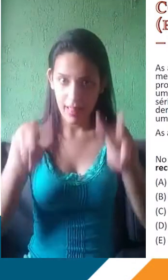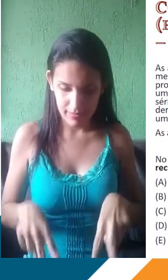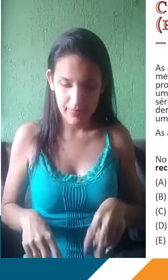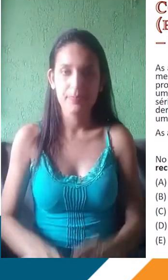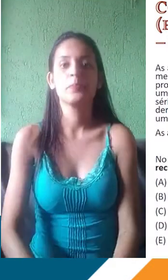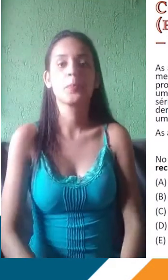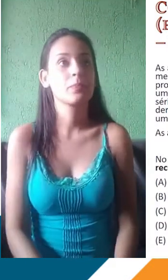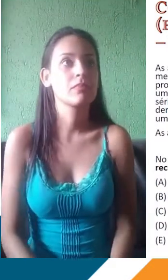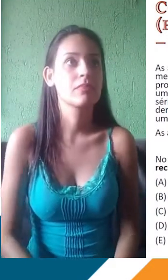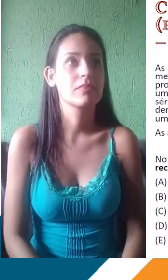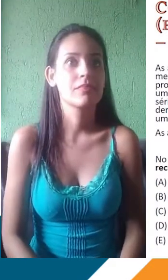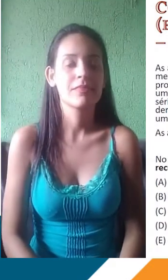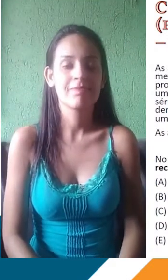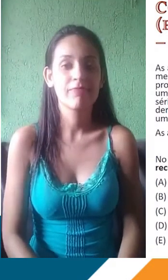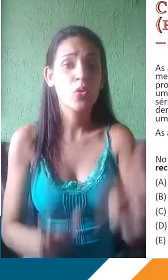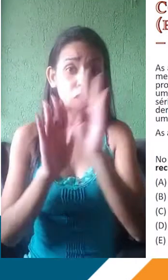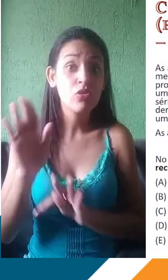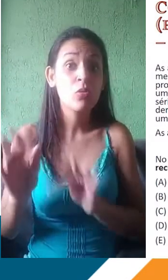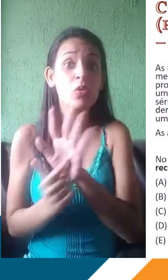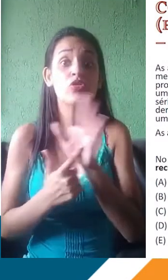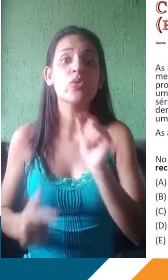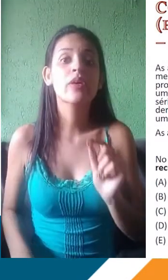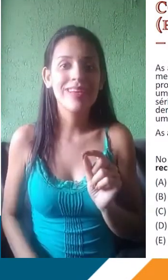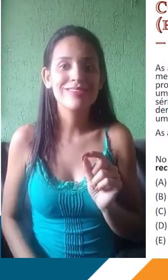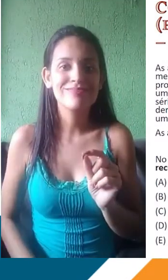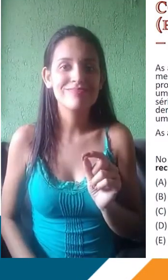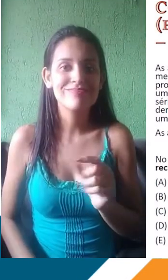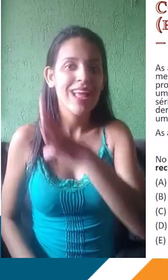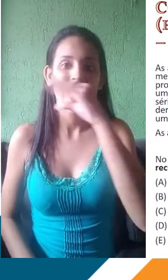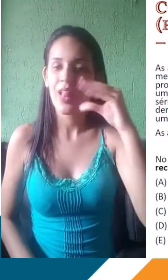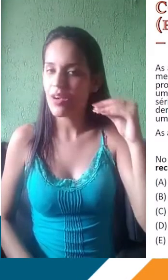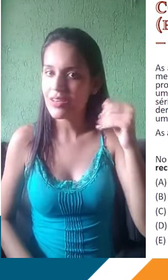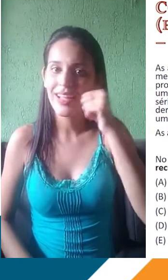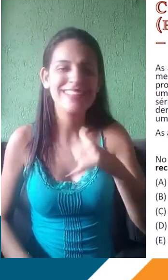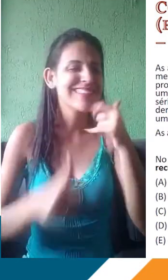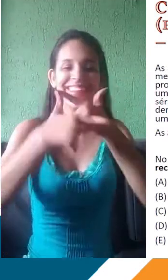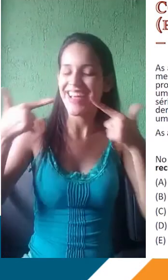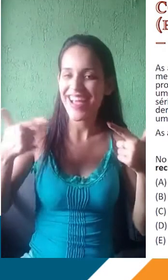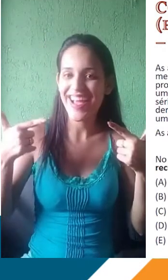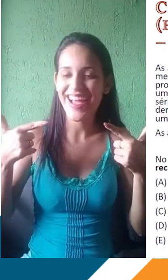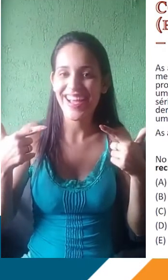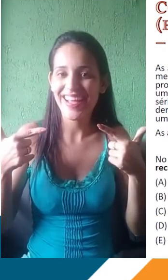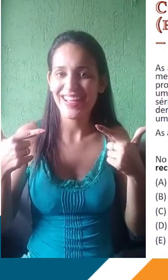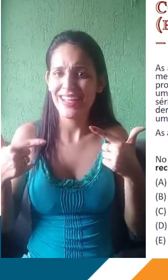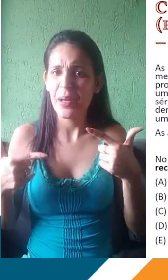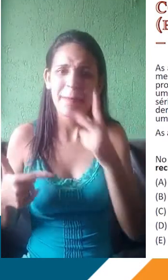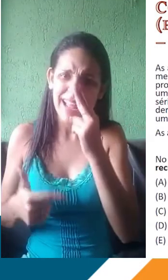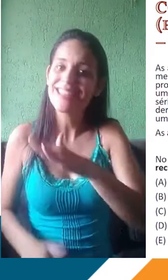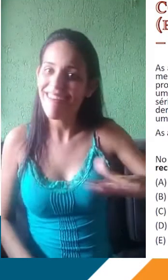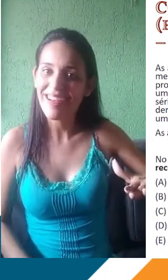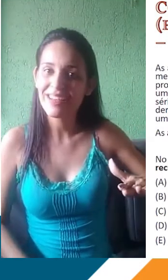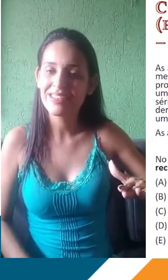uma passagem brusca, um amadurecimento brusco causado por uma tragédia, que retira as meninas desse